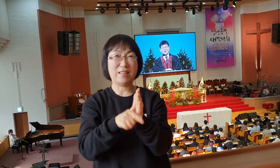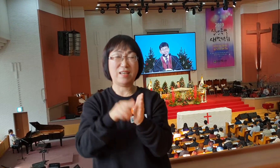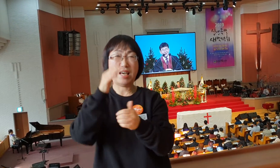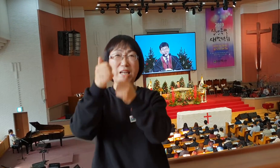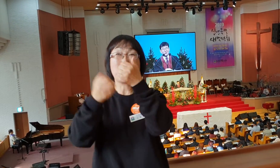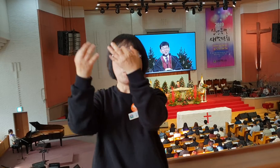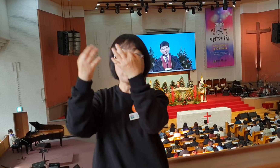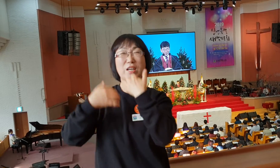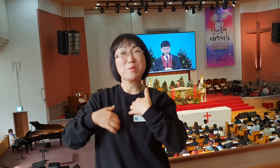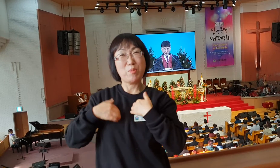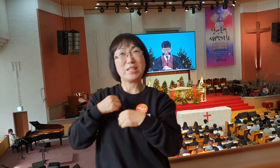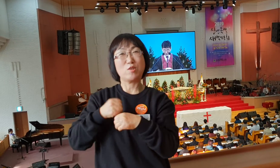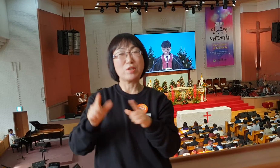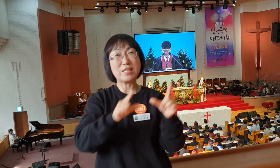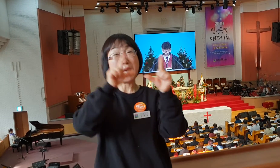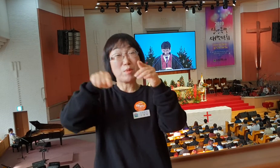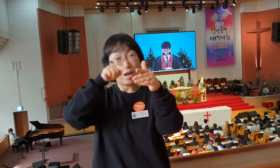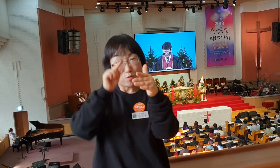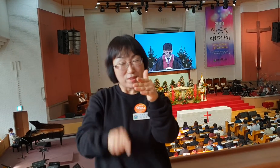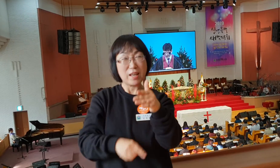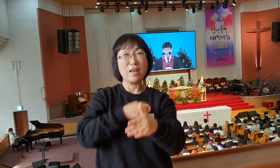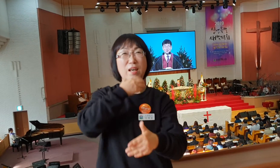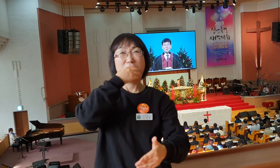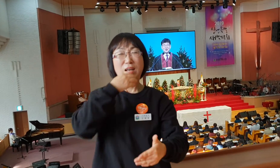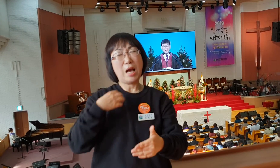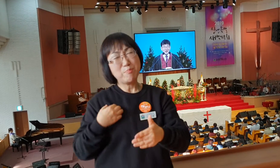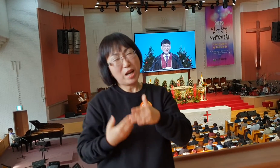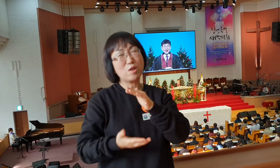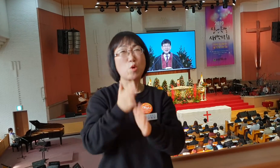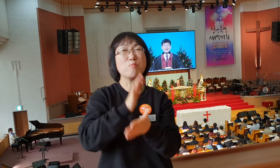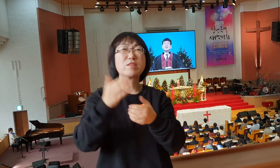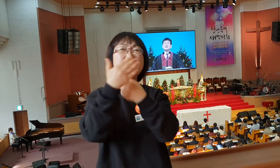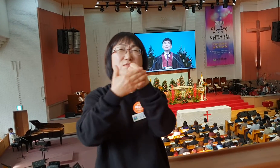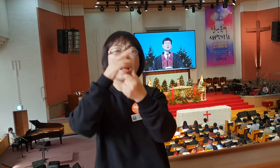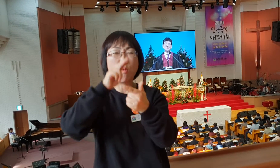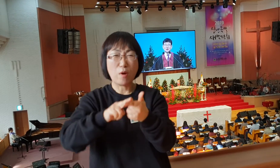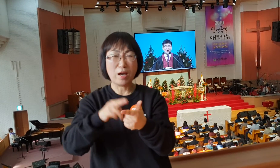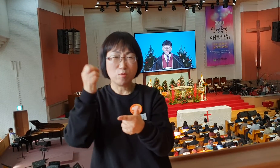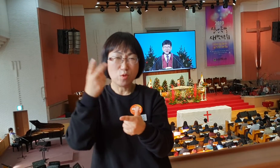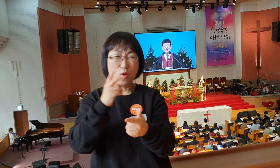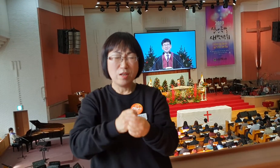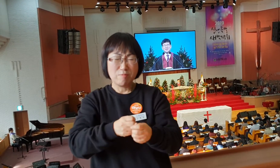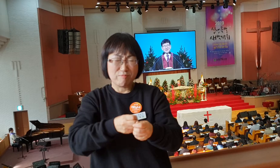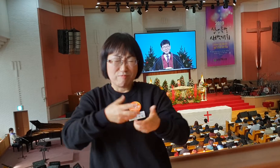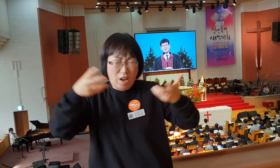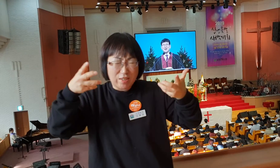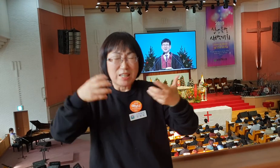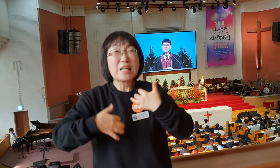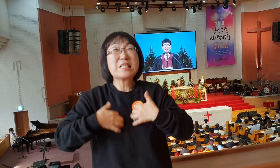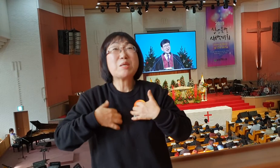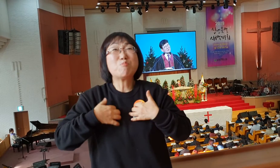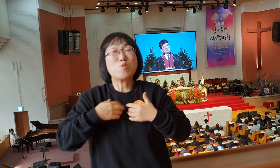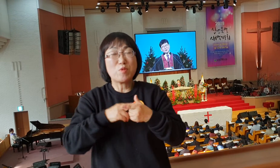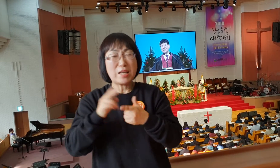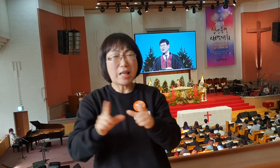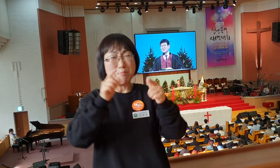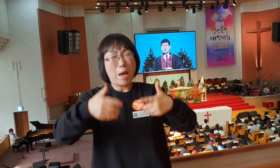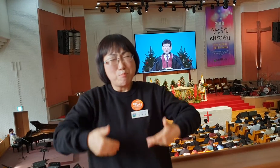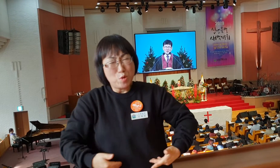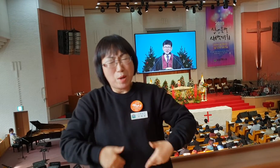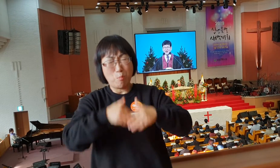하나님을 기뻐하시고 우리의 삶 가운데 감당할 수 없는 은혜와 그리고 터질 것 같은 기쁨과 삶의